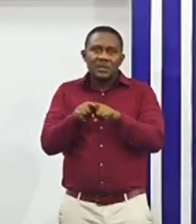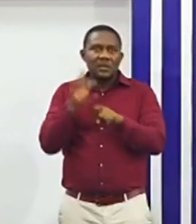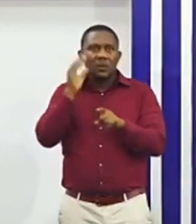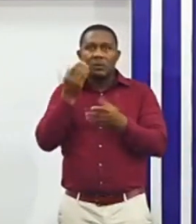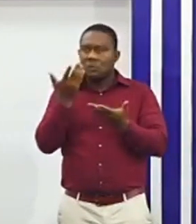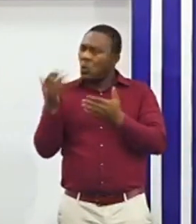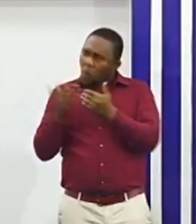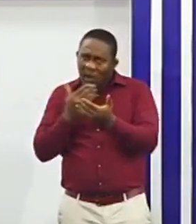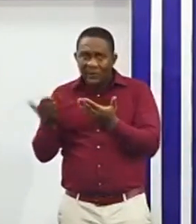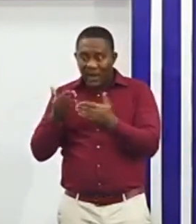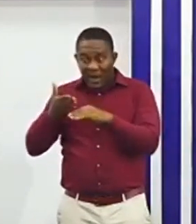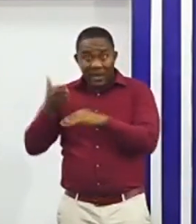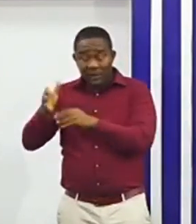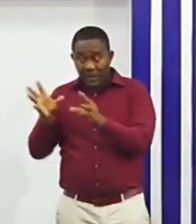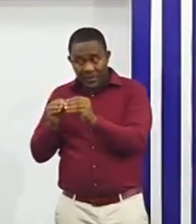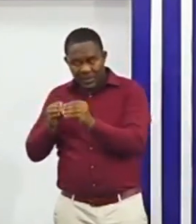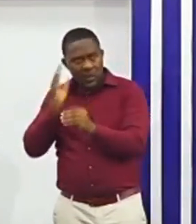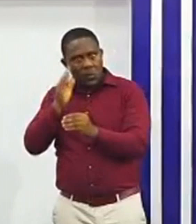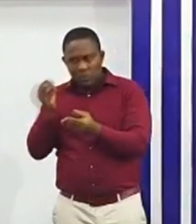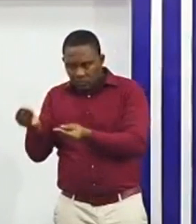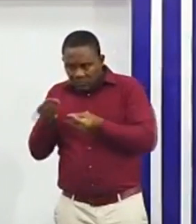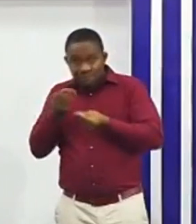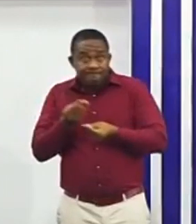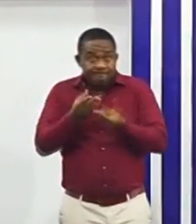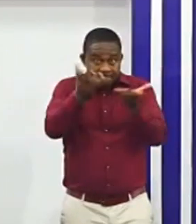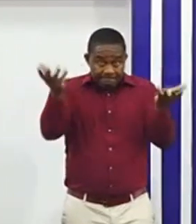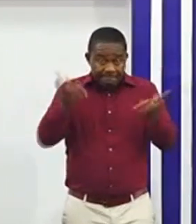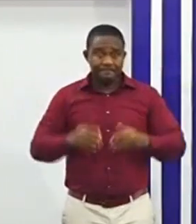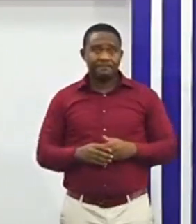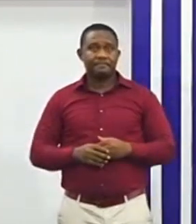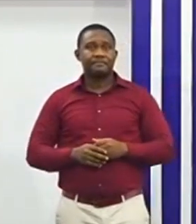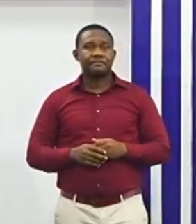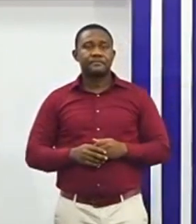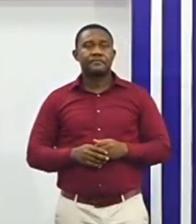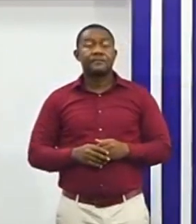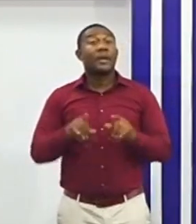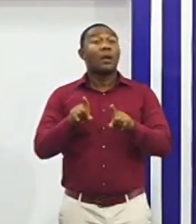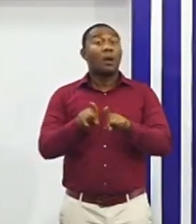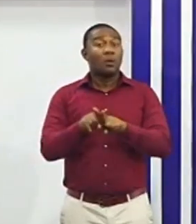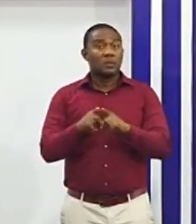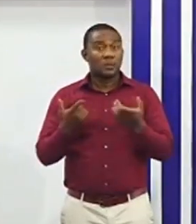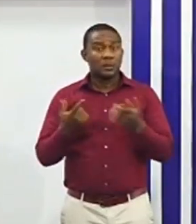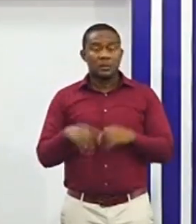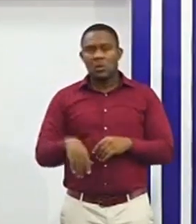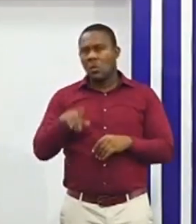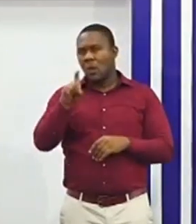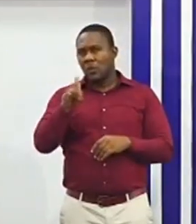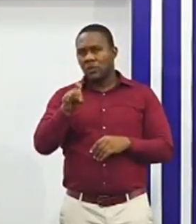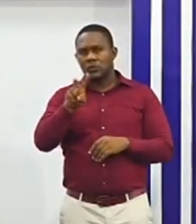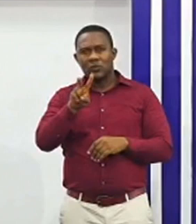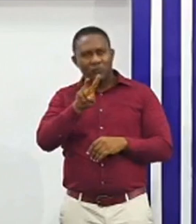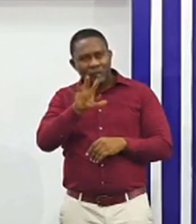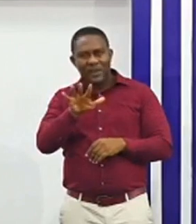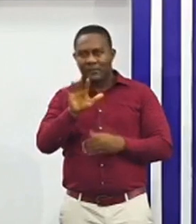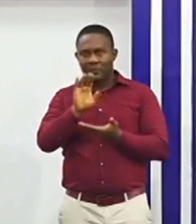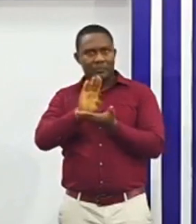yele ayi puori a danwe ani ne bete male na me a belibie bena deko a companies a bena